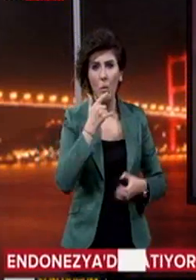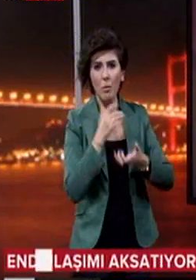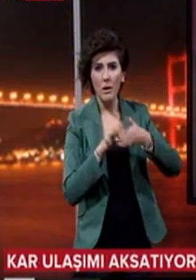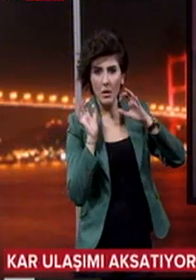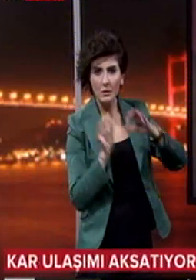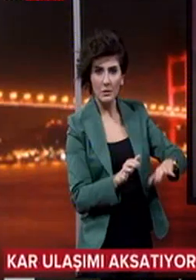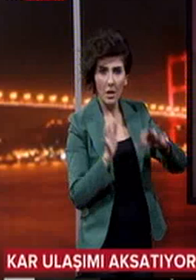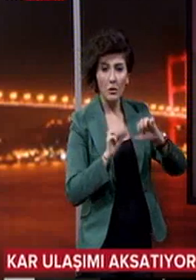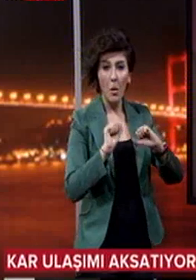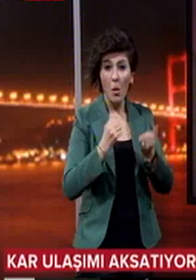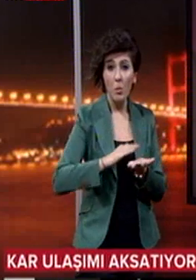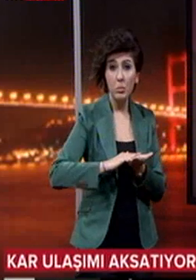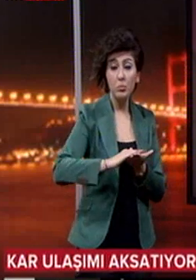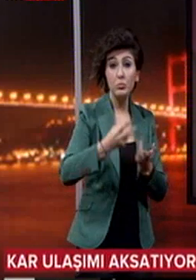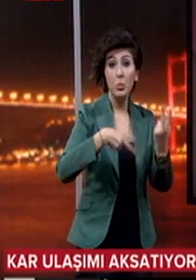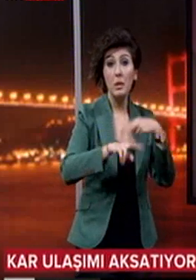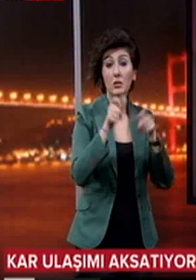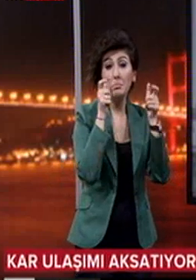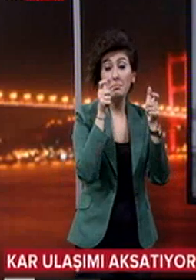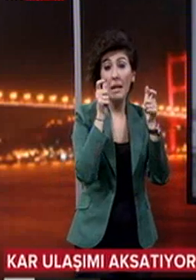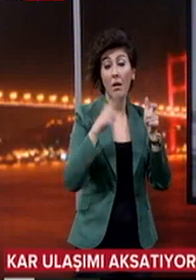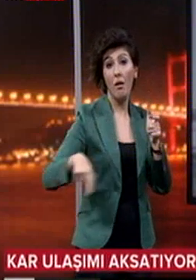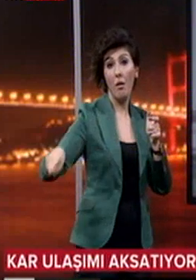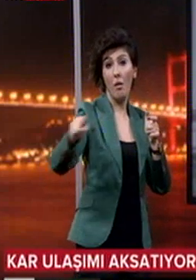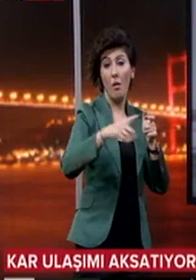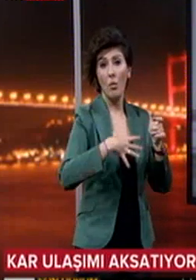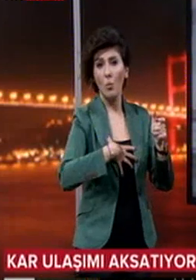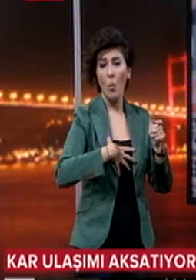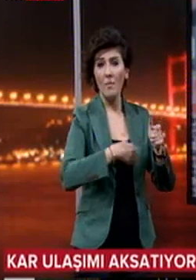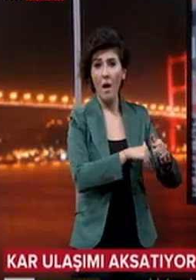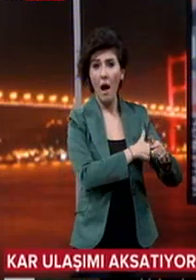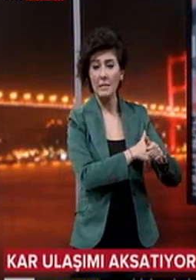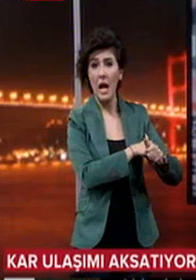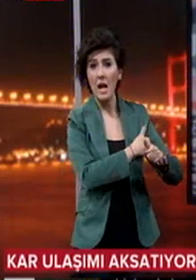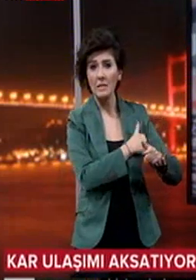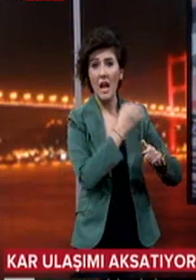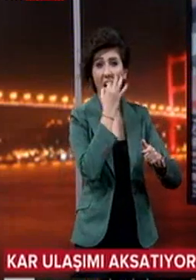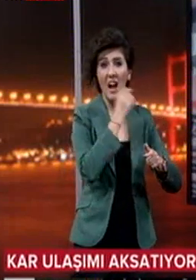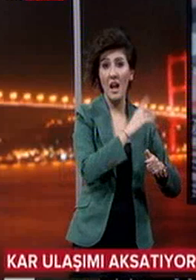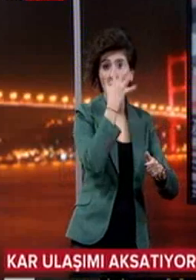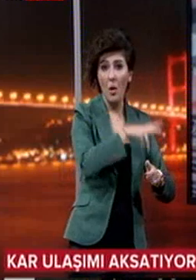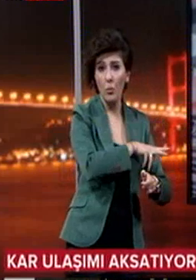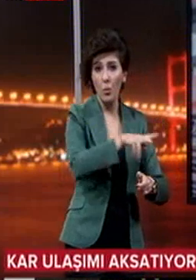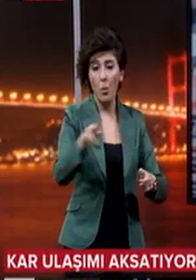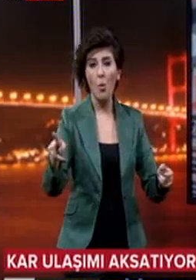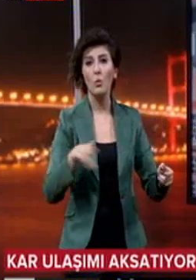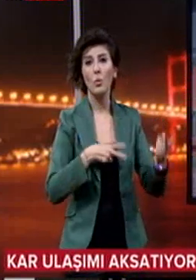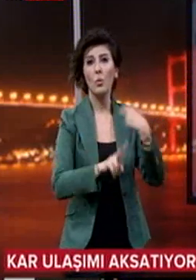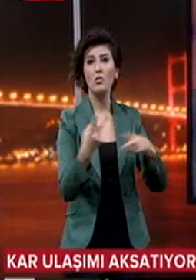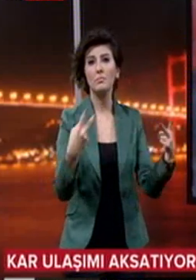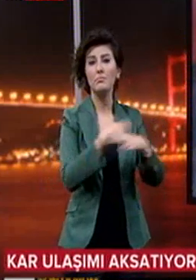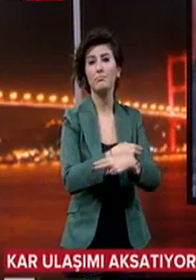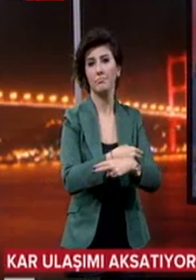Yoğun kar yağışı ve buzlanma ulaşıma engel oluyor. Konya, Aksaray, Aksaray-Ankara karayolu ulaşıma kapandı.